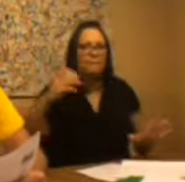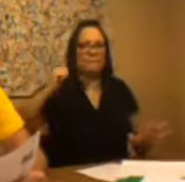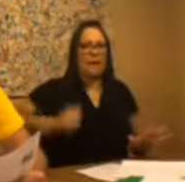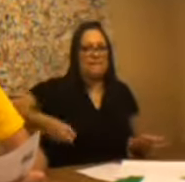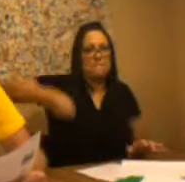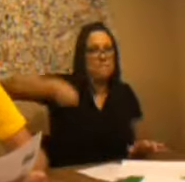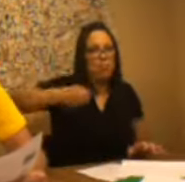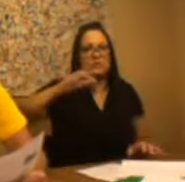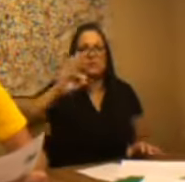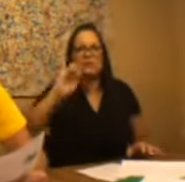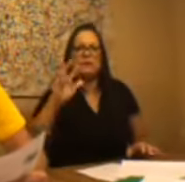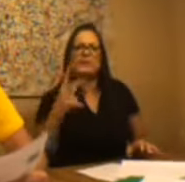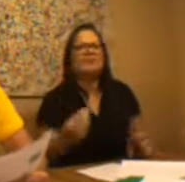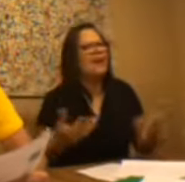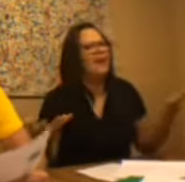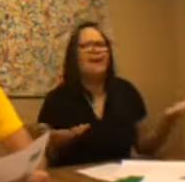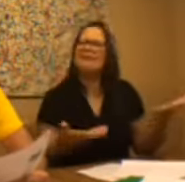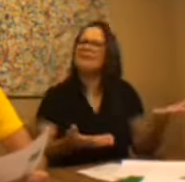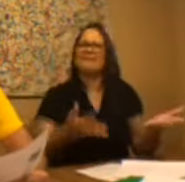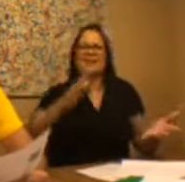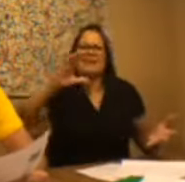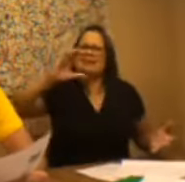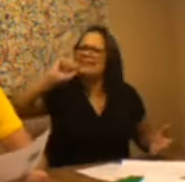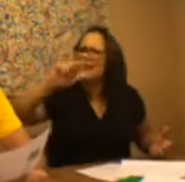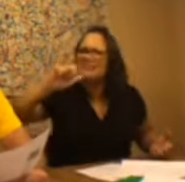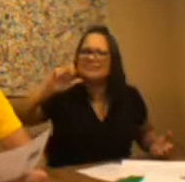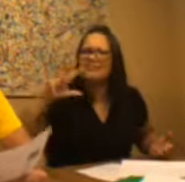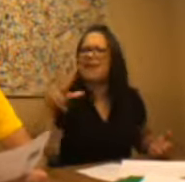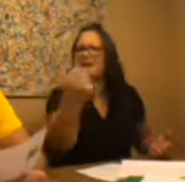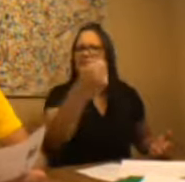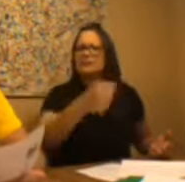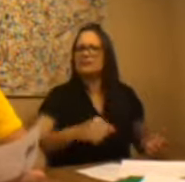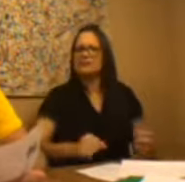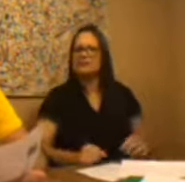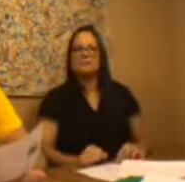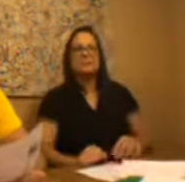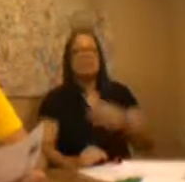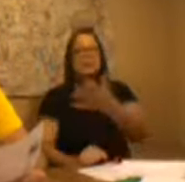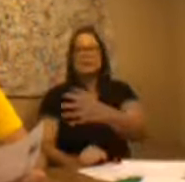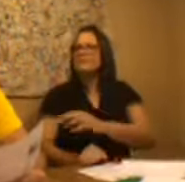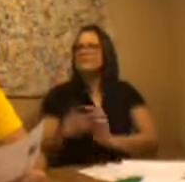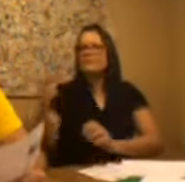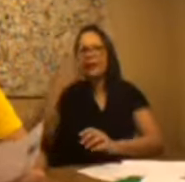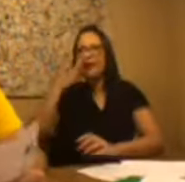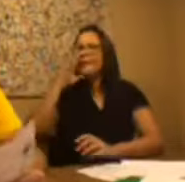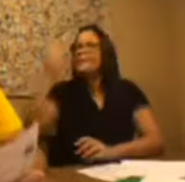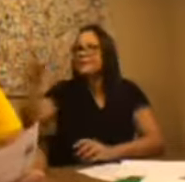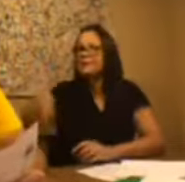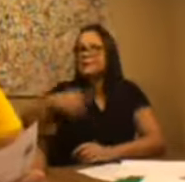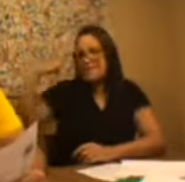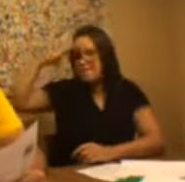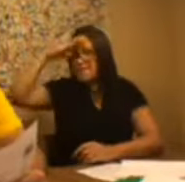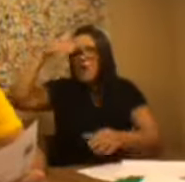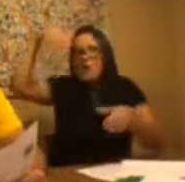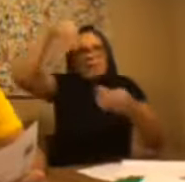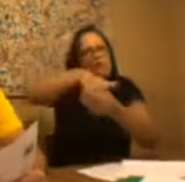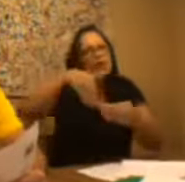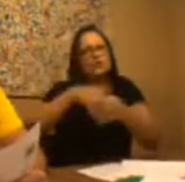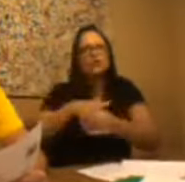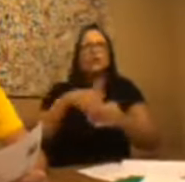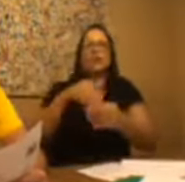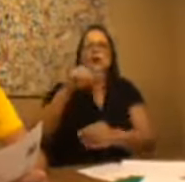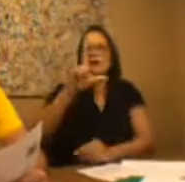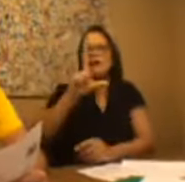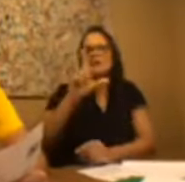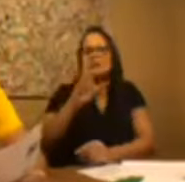nada mais do que canalhas votou contra a lei de inclusão a pessoas deficientes o tse